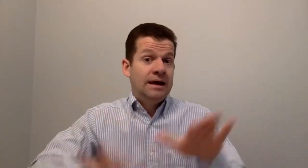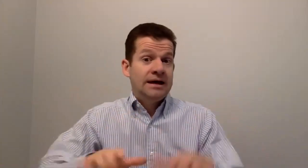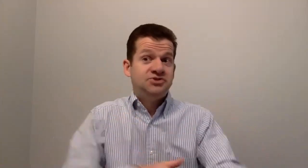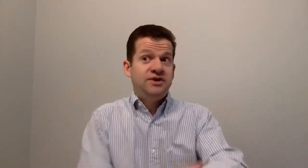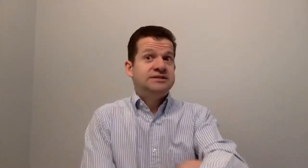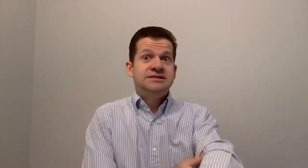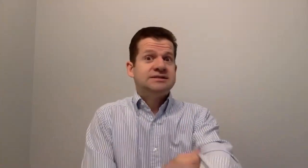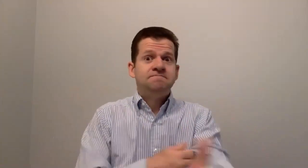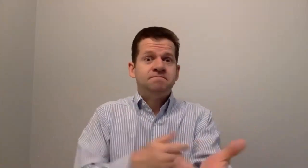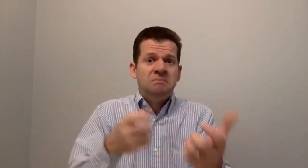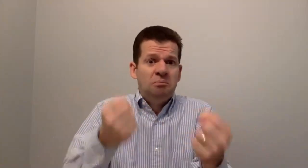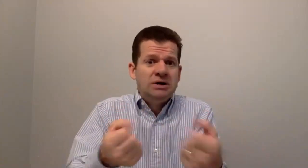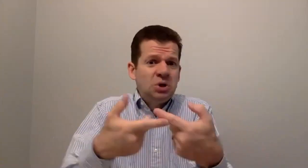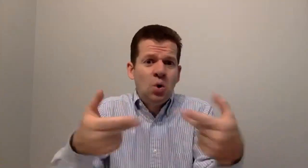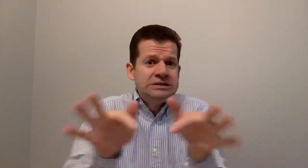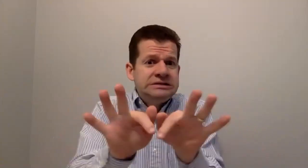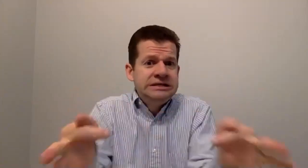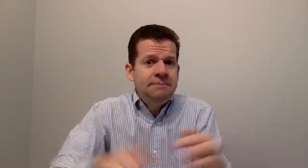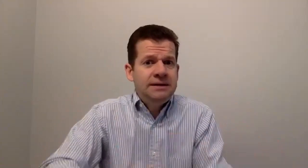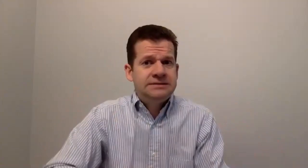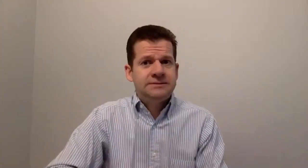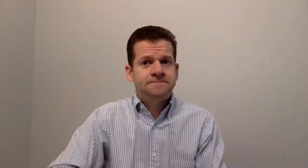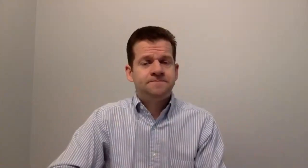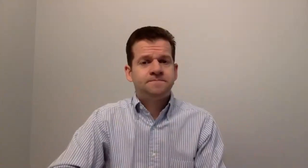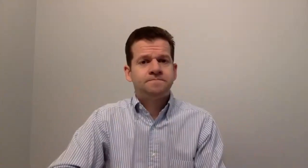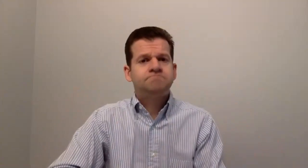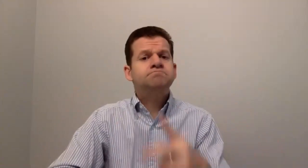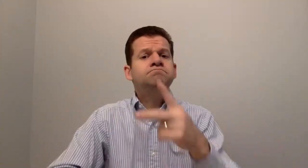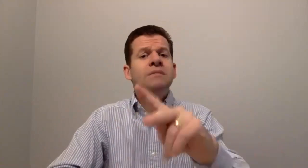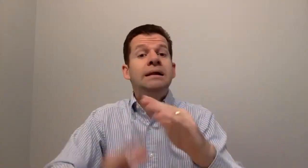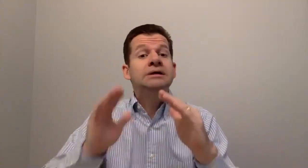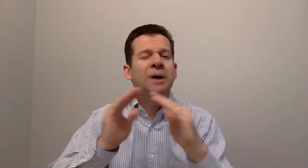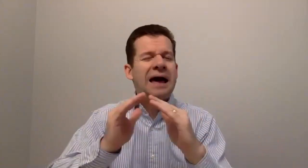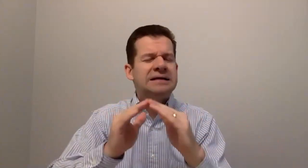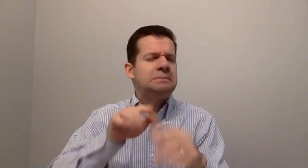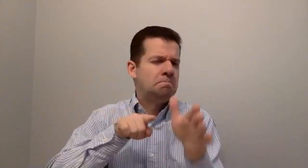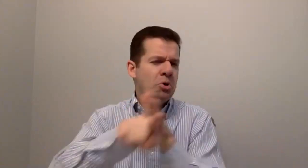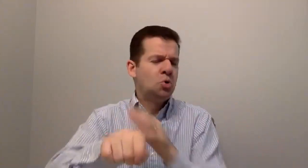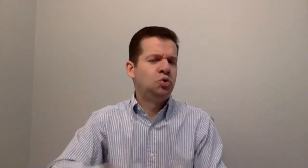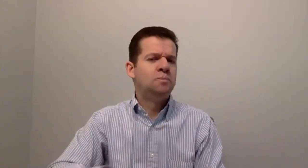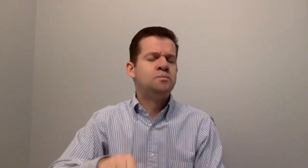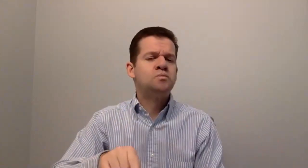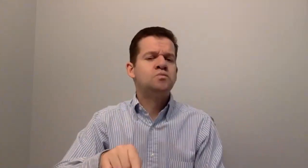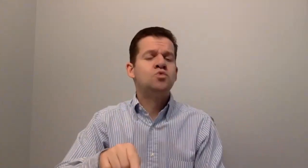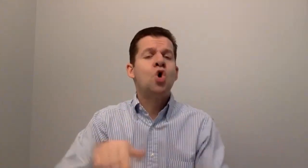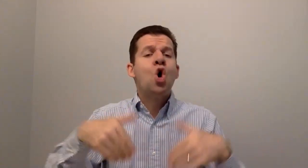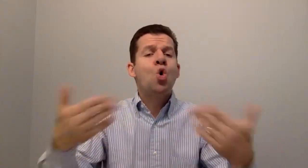Às vezes, pode ser coisas simples. Na sua casa, pergunto.